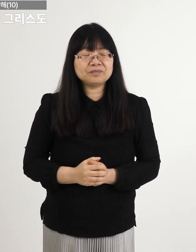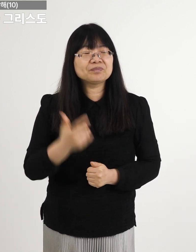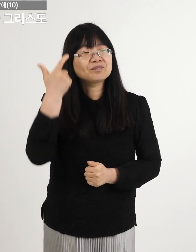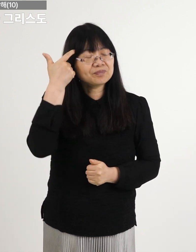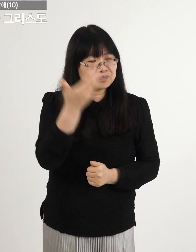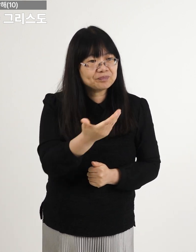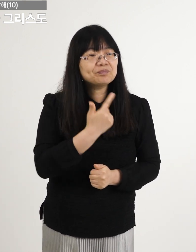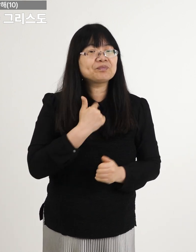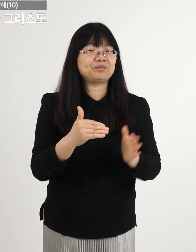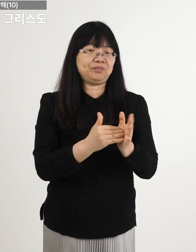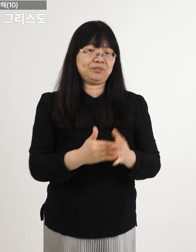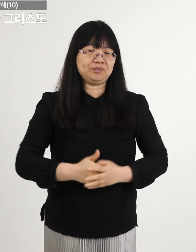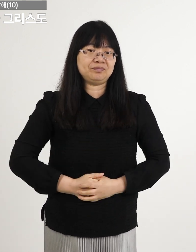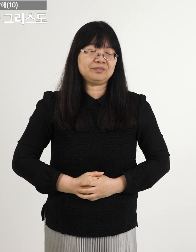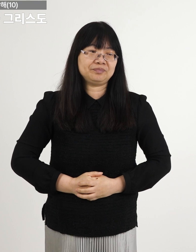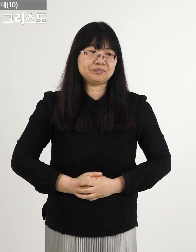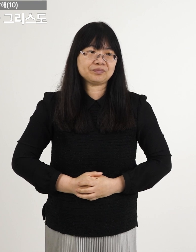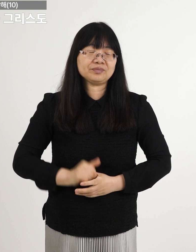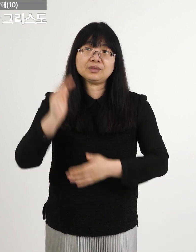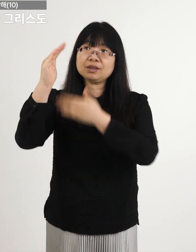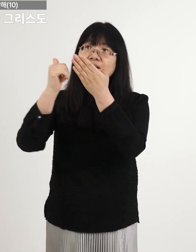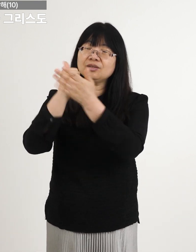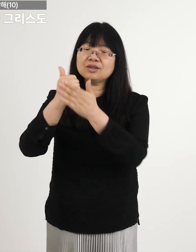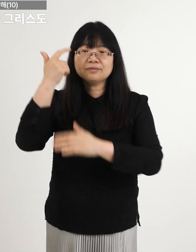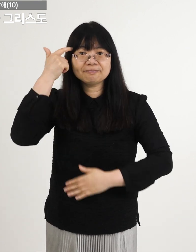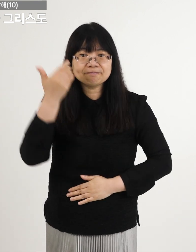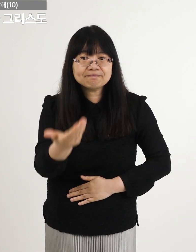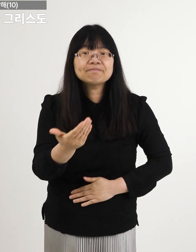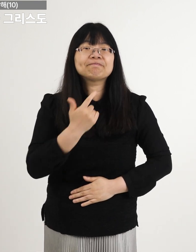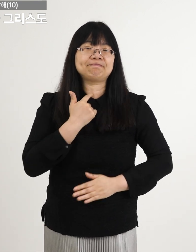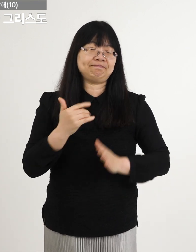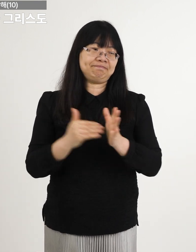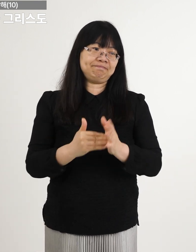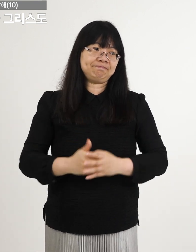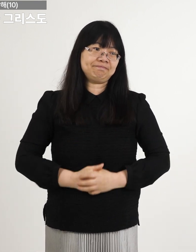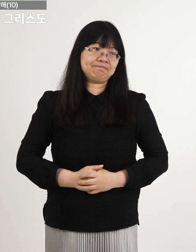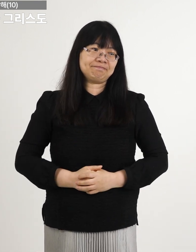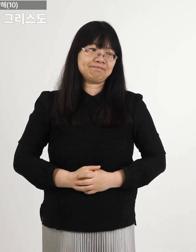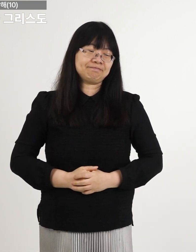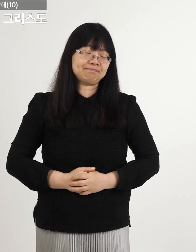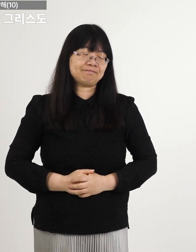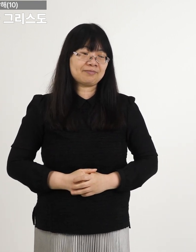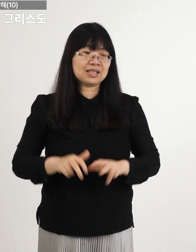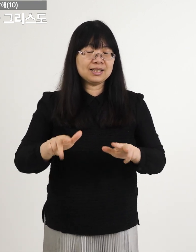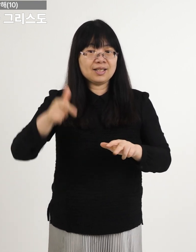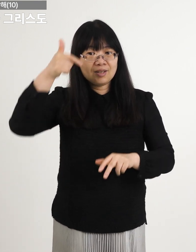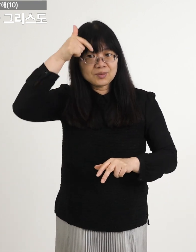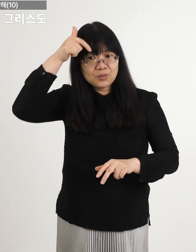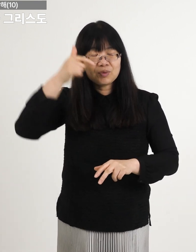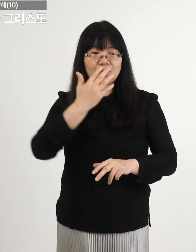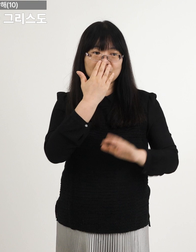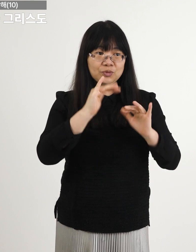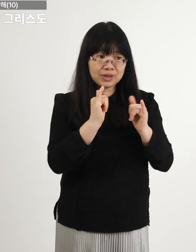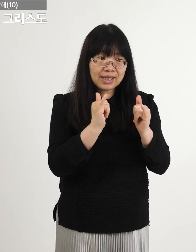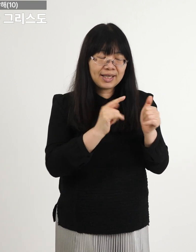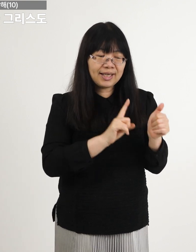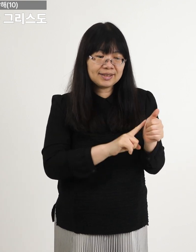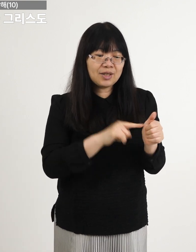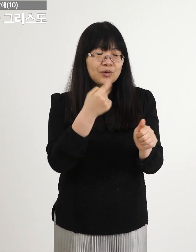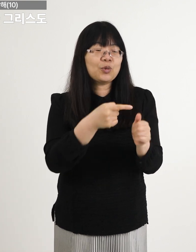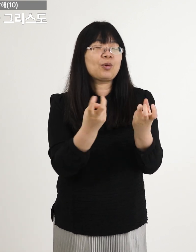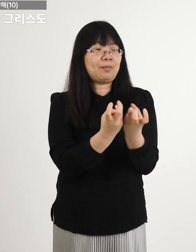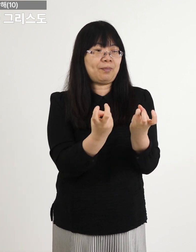질문을 하셨어요. 하나님도 질문을 하시는 거예요. 이게 고대 유대인들의